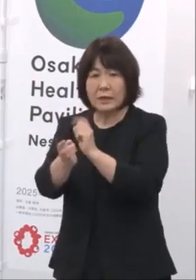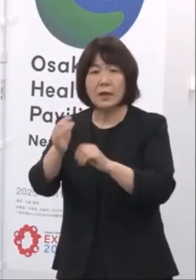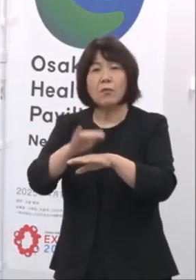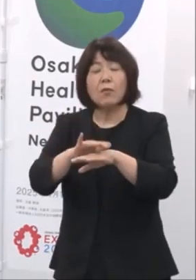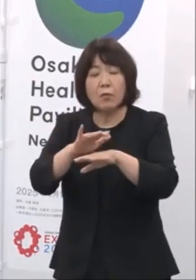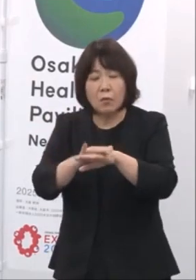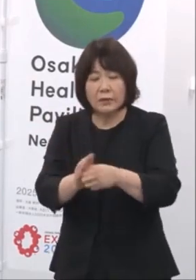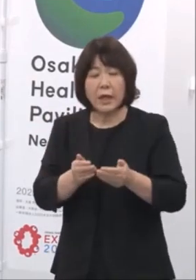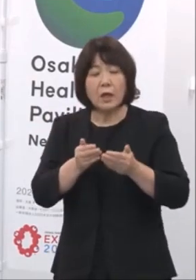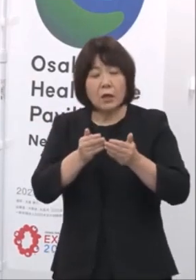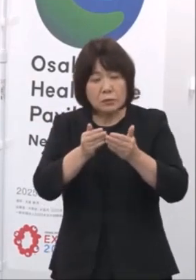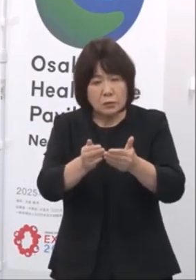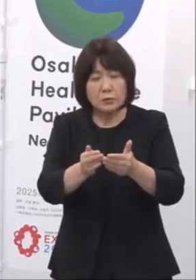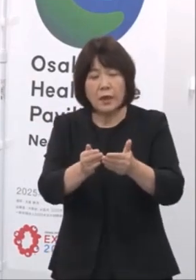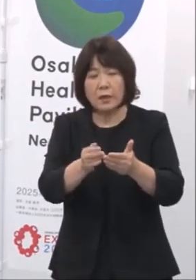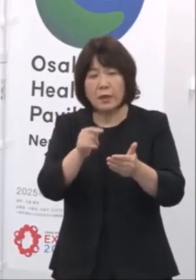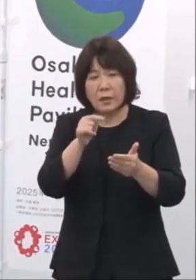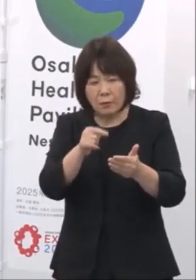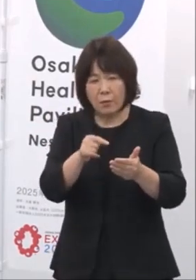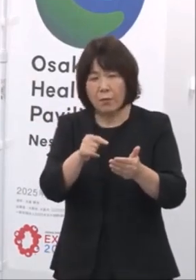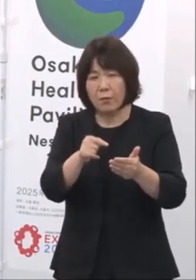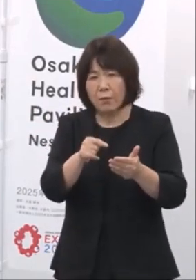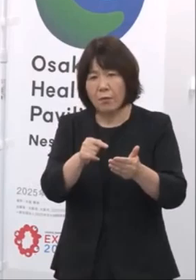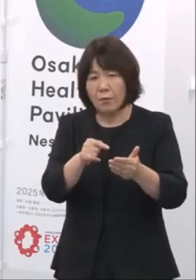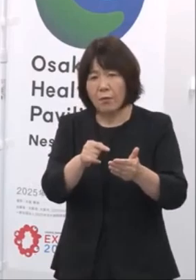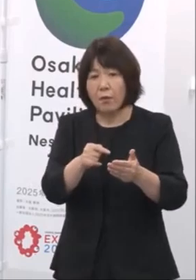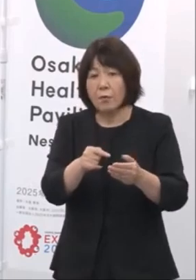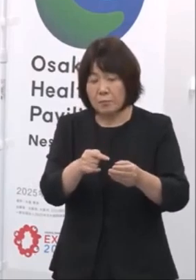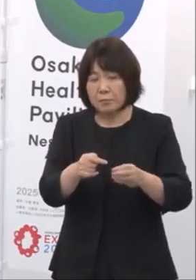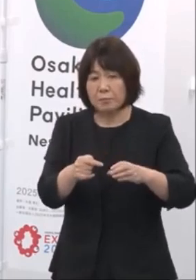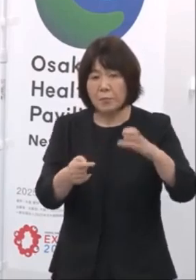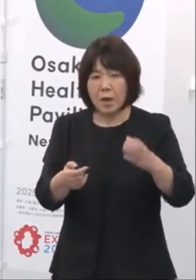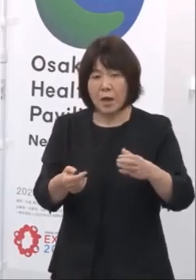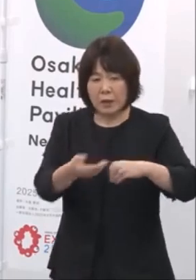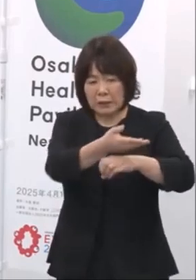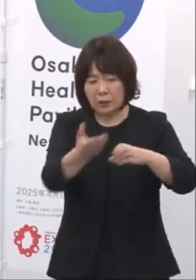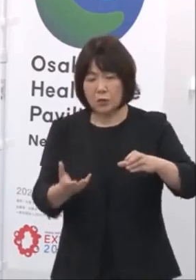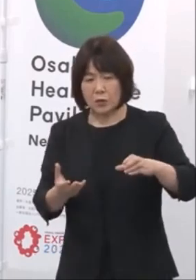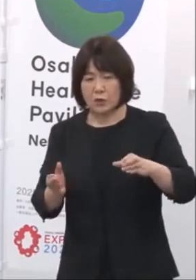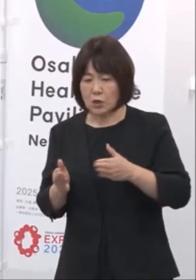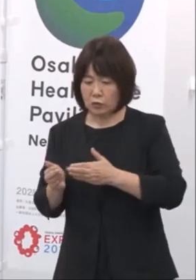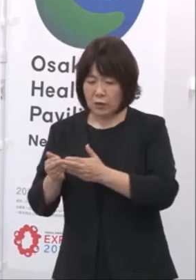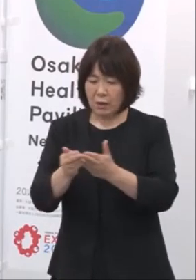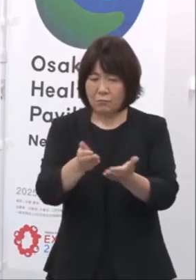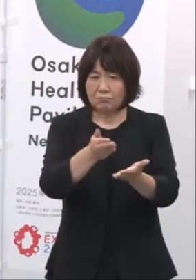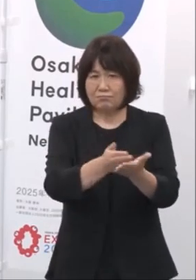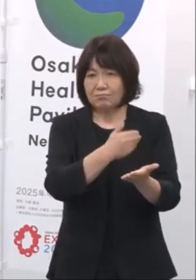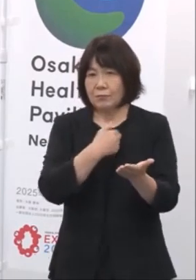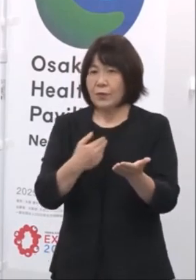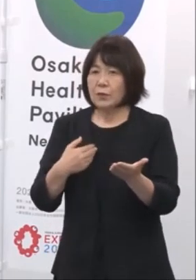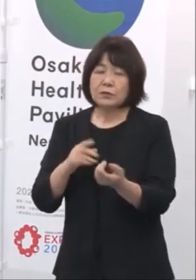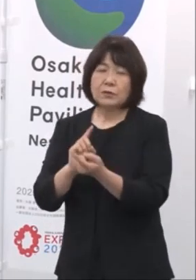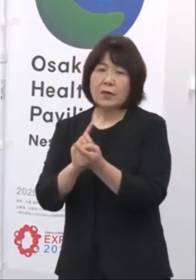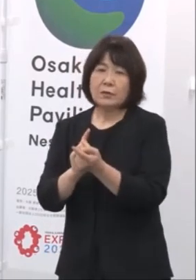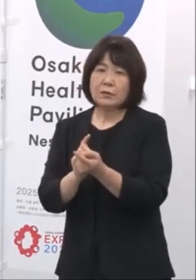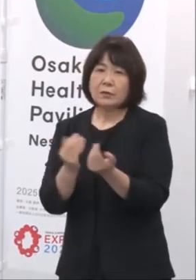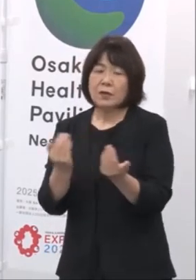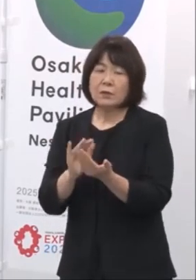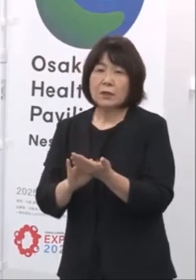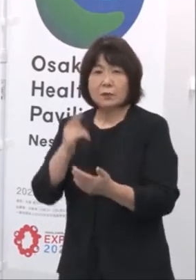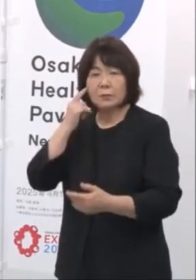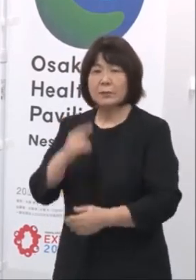船ということも当然海ですから、船つけれますので、そういったことも対応するということになるかというふうに思います。